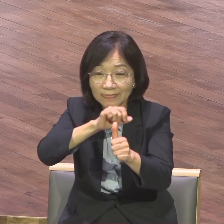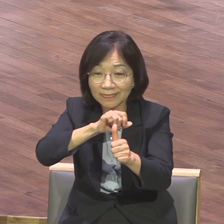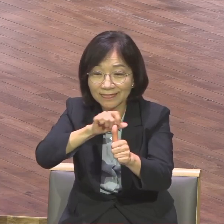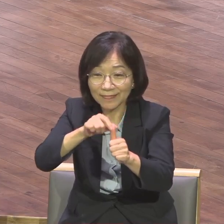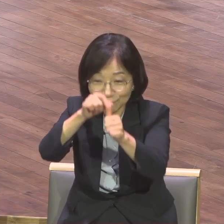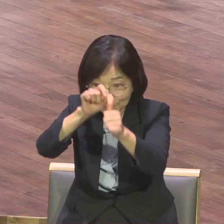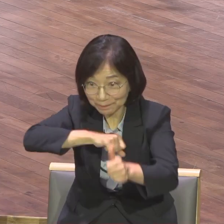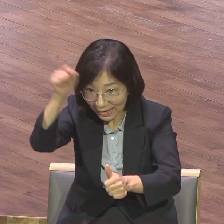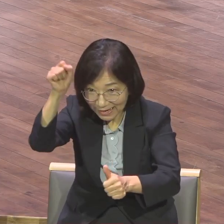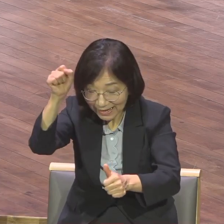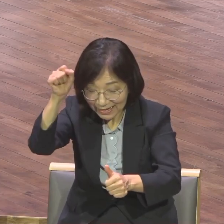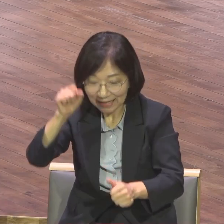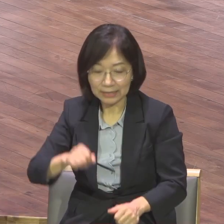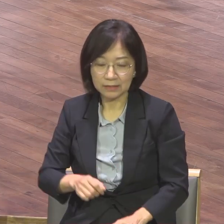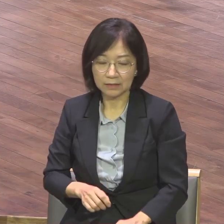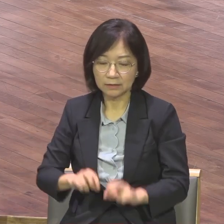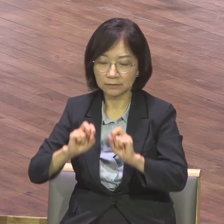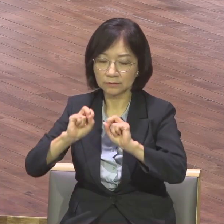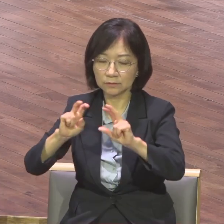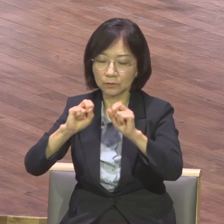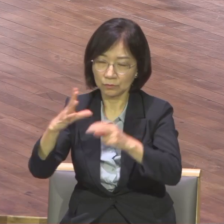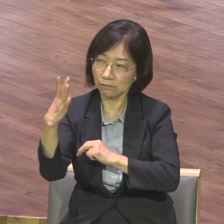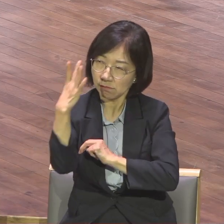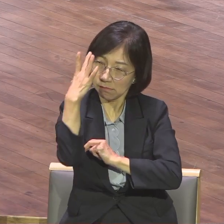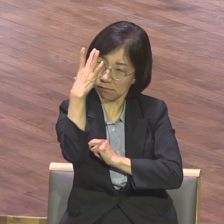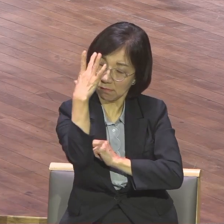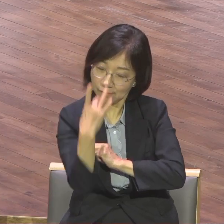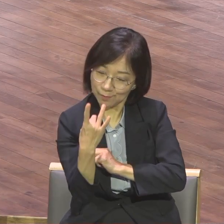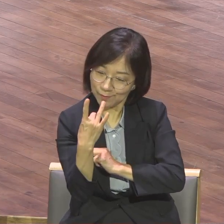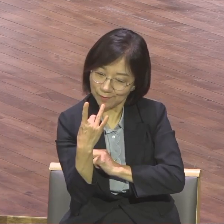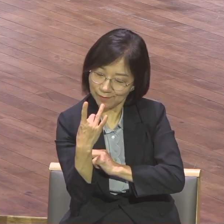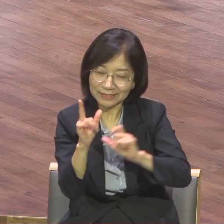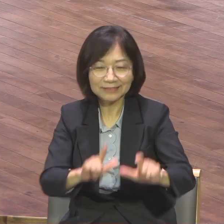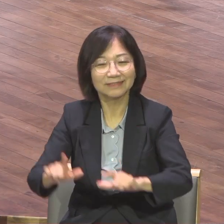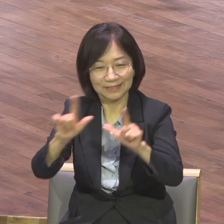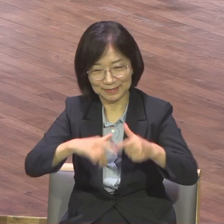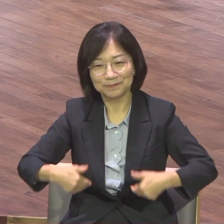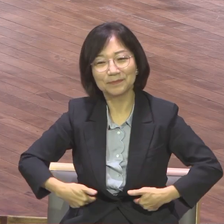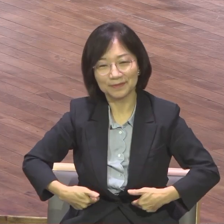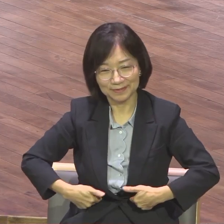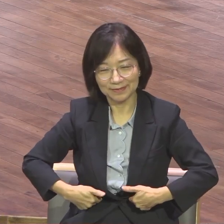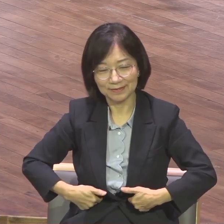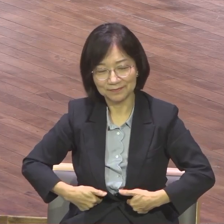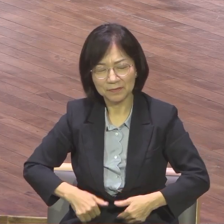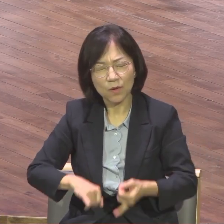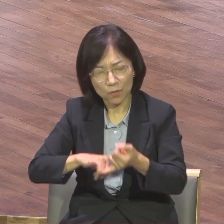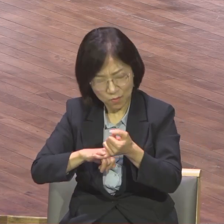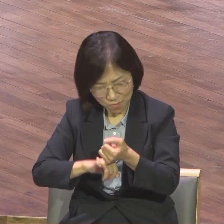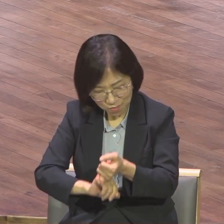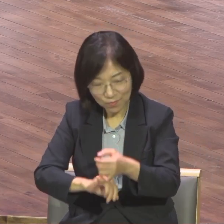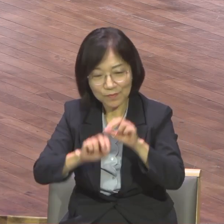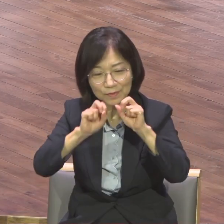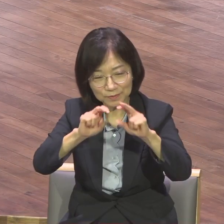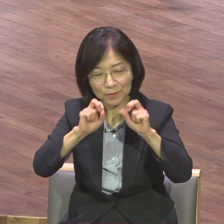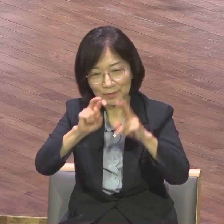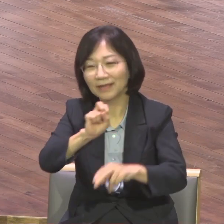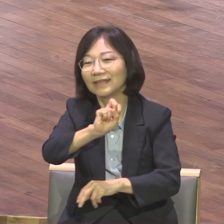선교사적 삶을 살아야 한다. 이것은 당연한 것이고 필연적인 것이고 절대적인